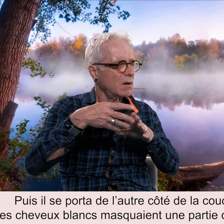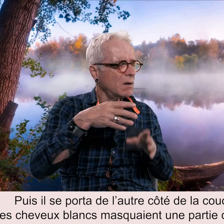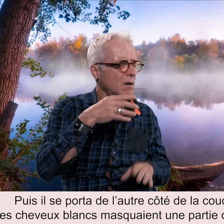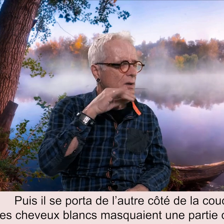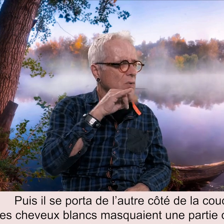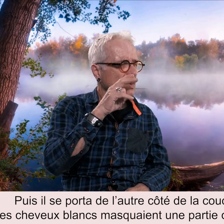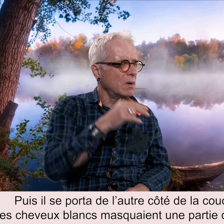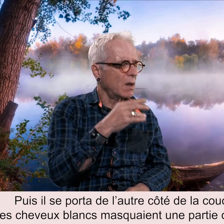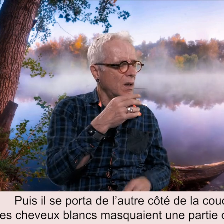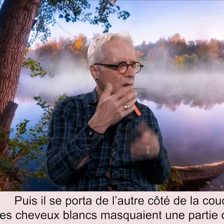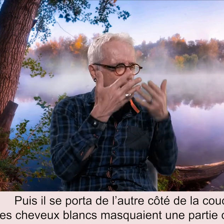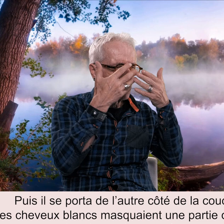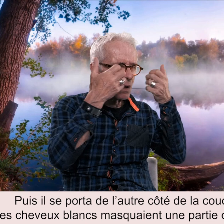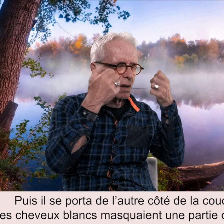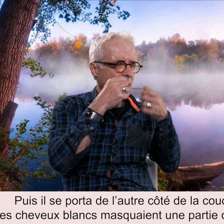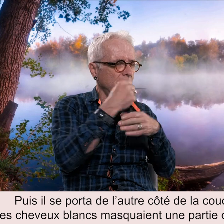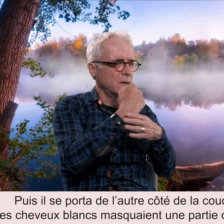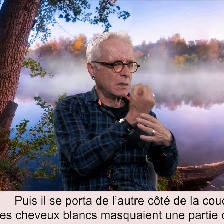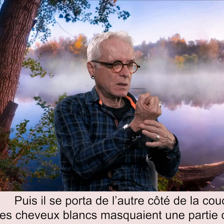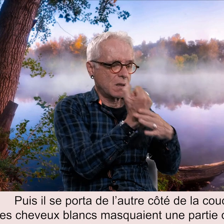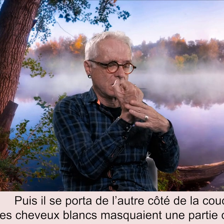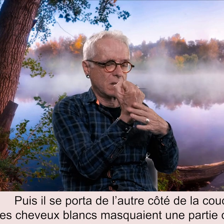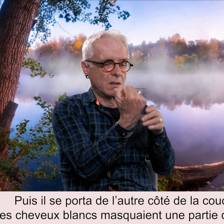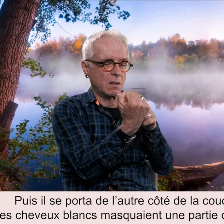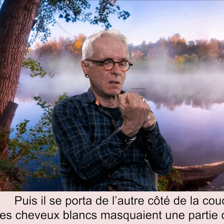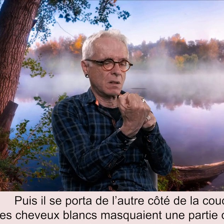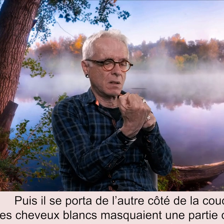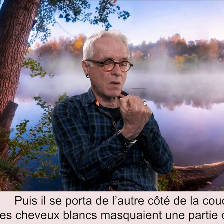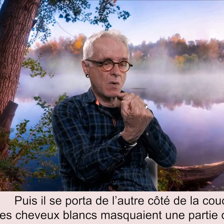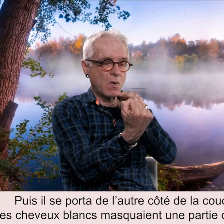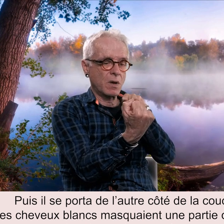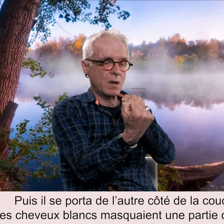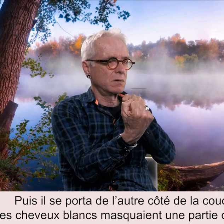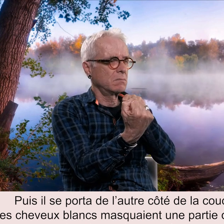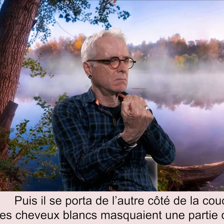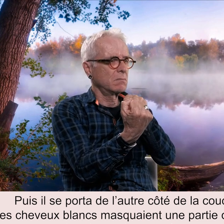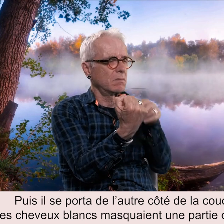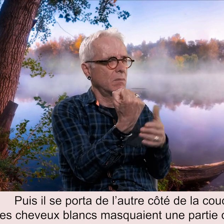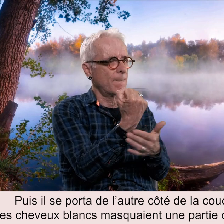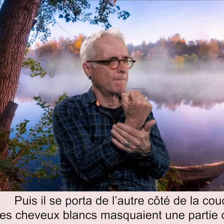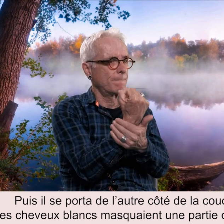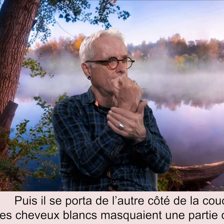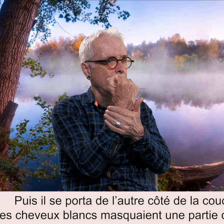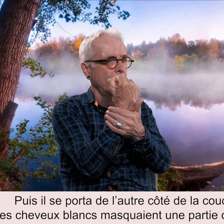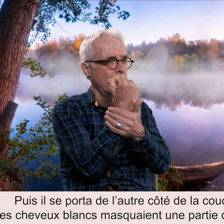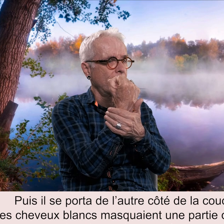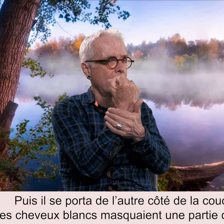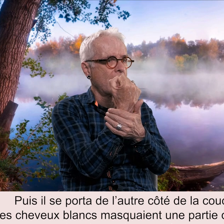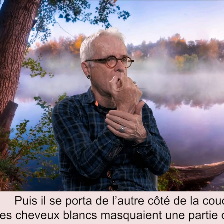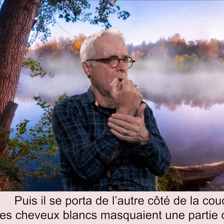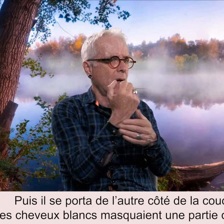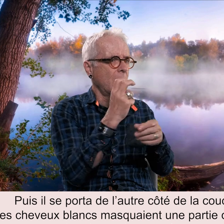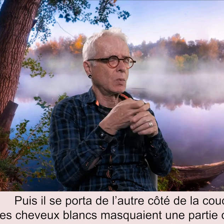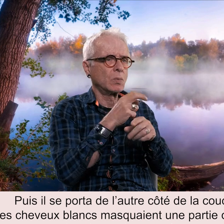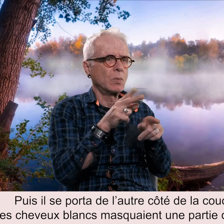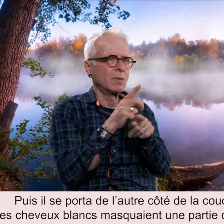les doigts sous ses bandeaux, leva sa tête et il la regardait en la tenant au bout de son bras roidi pendant que de